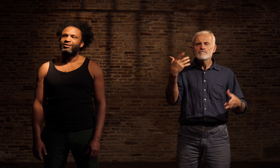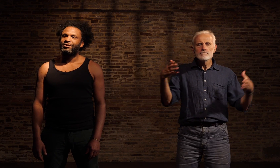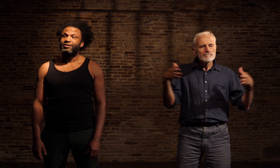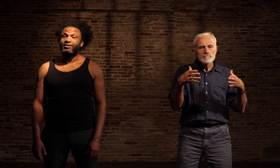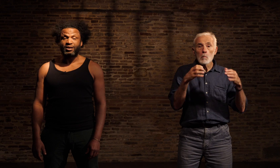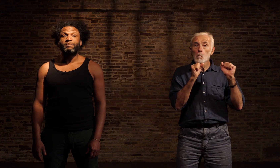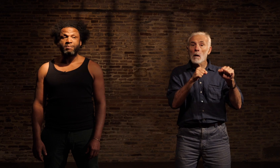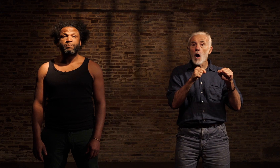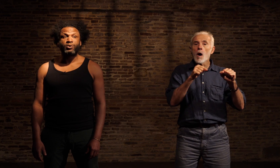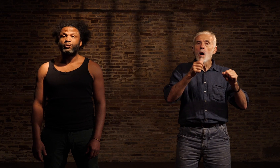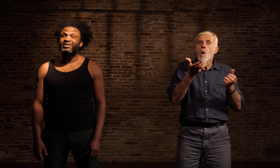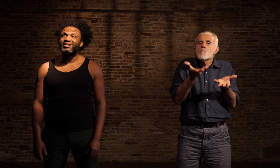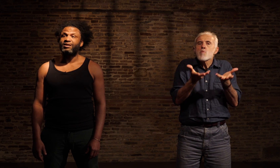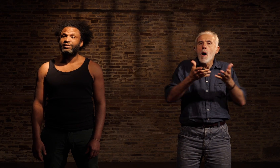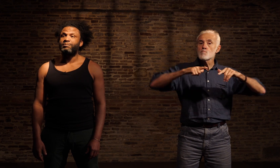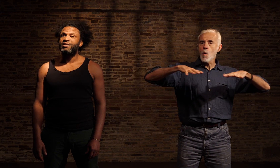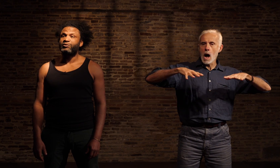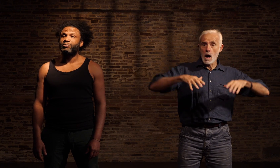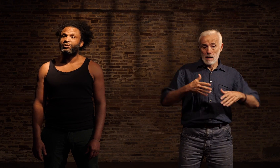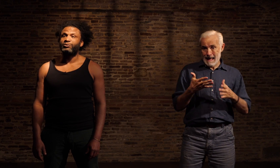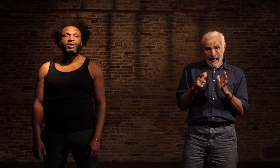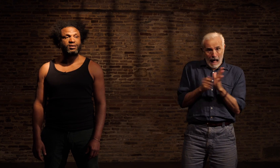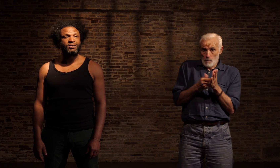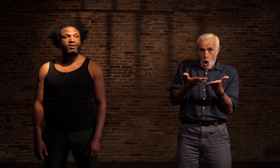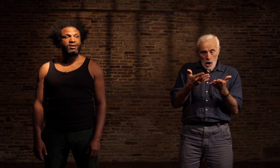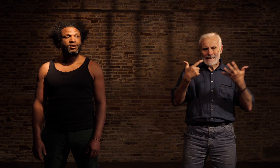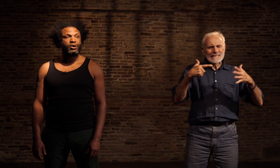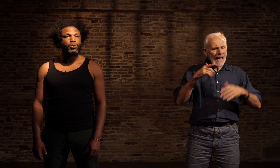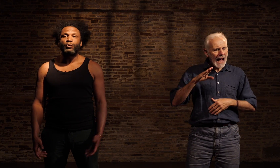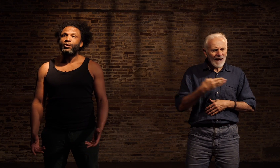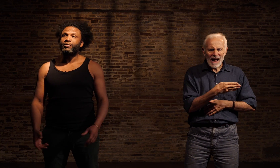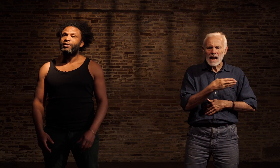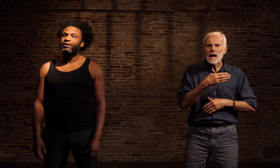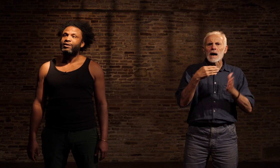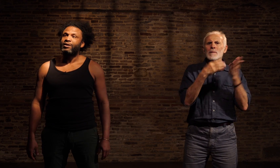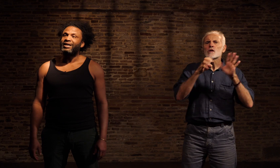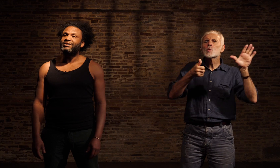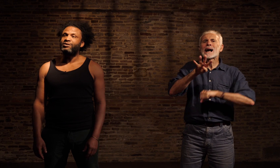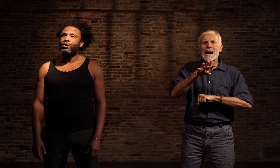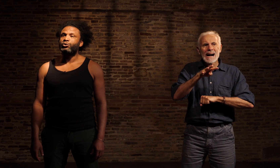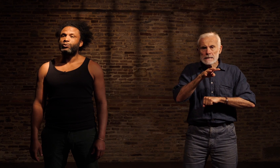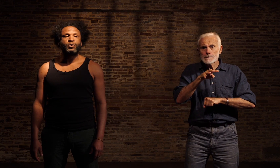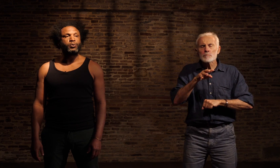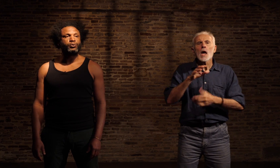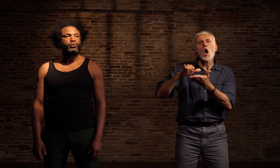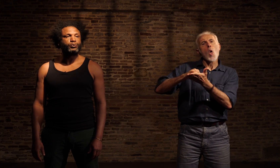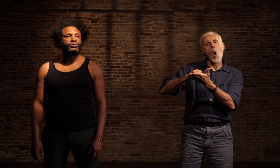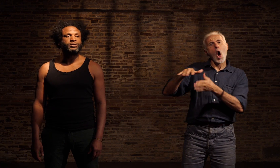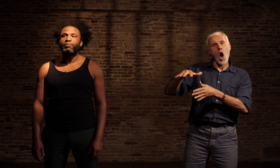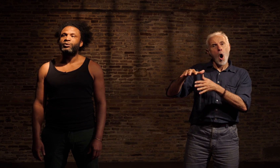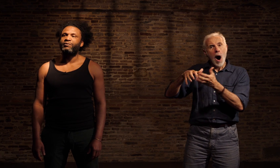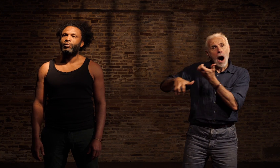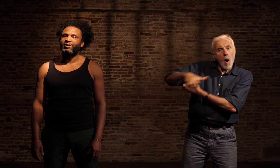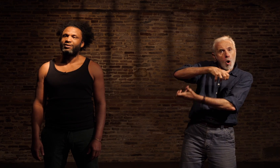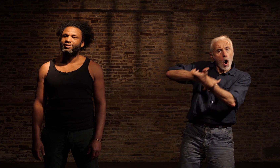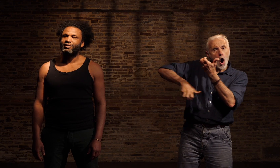et c'est à la même époque le 17 avril 1964 culioli un incident aujourd'hui connu sous le nom d'